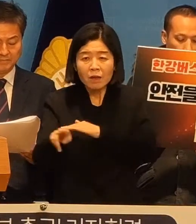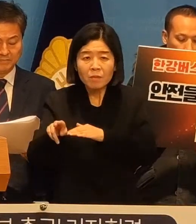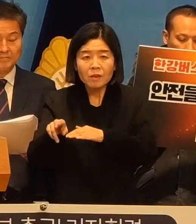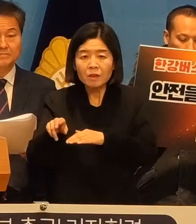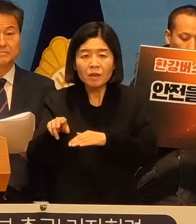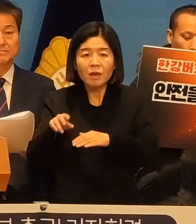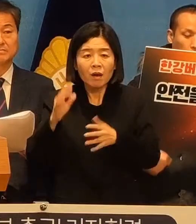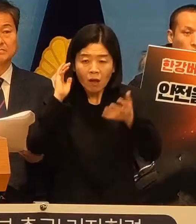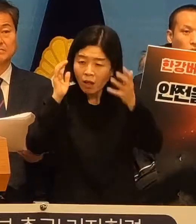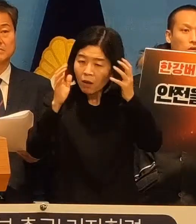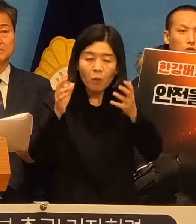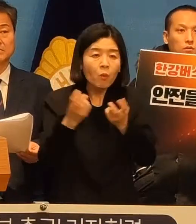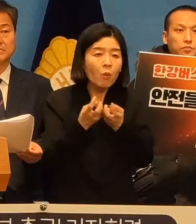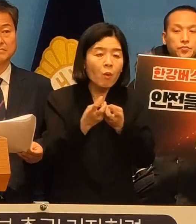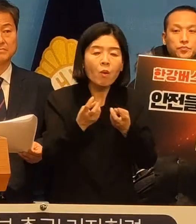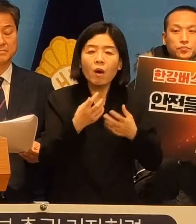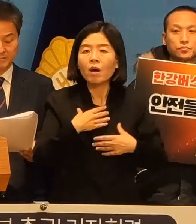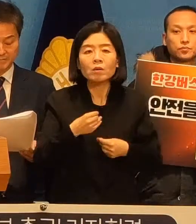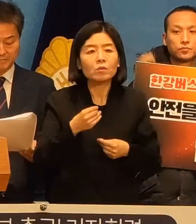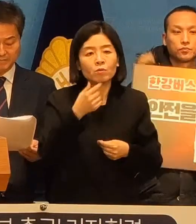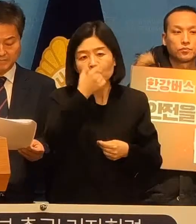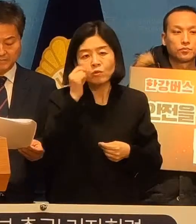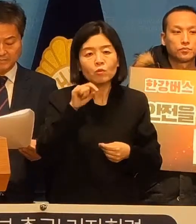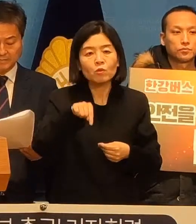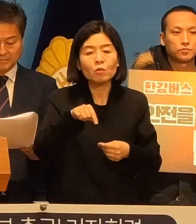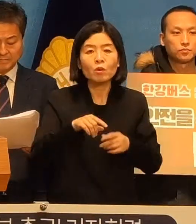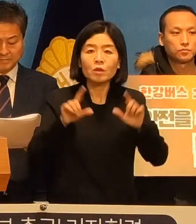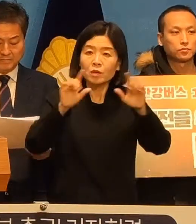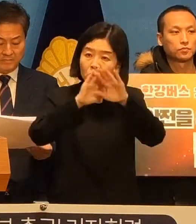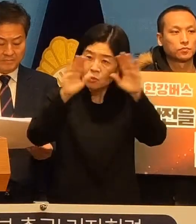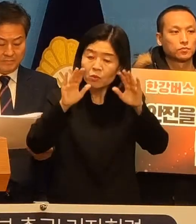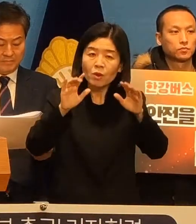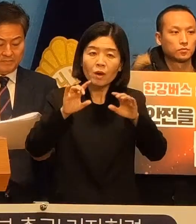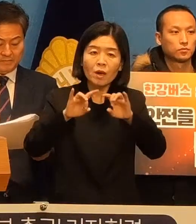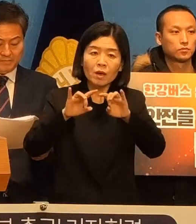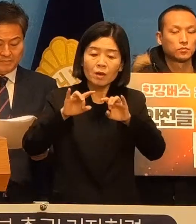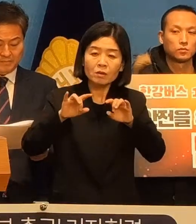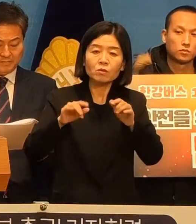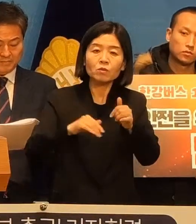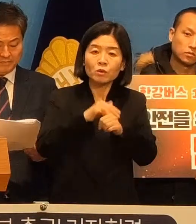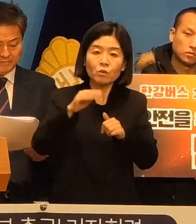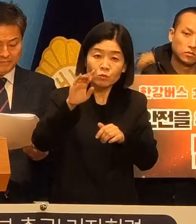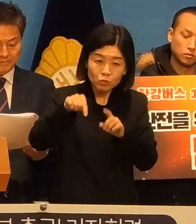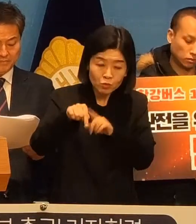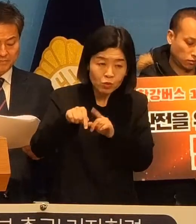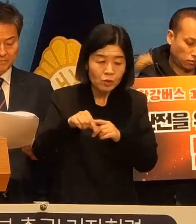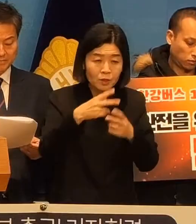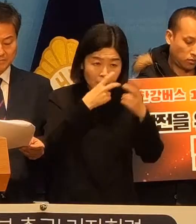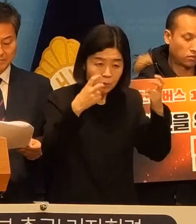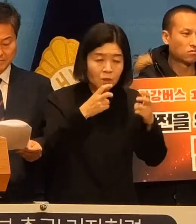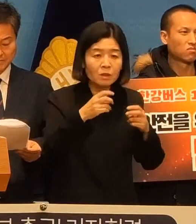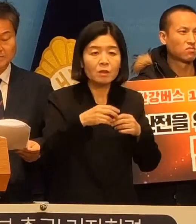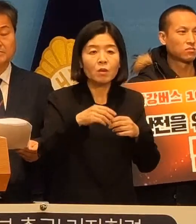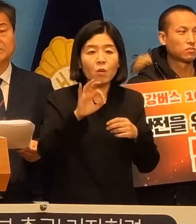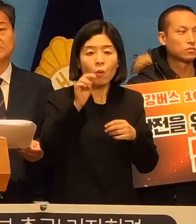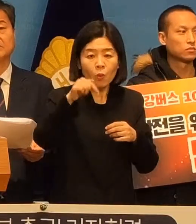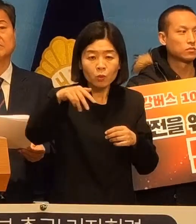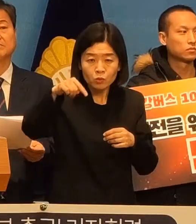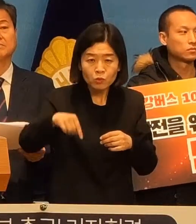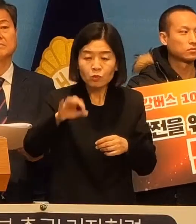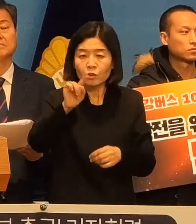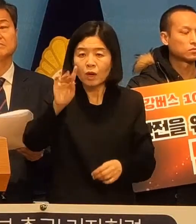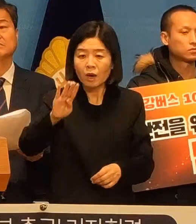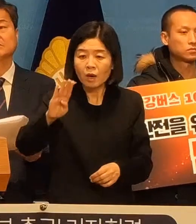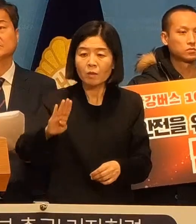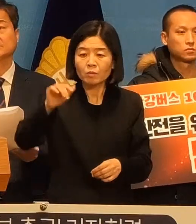취약 지점으로 드러났습니다. 특히 기후에너지환경부는 잠실, 옥수, 압구정 선착장이 수위 변화, 유속,